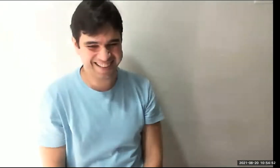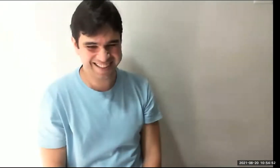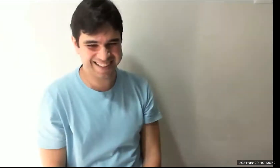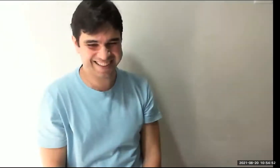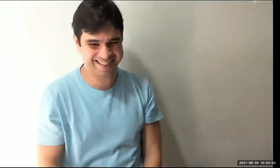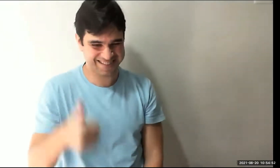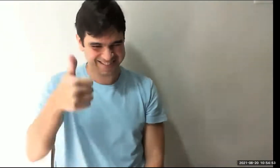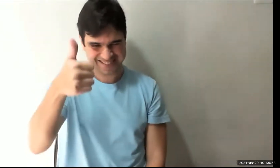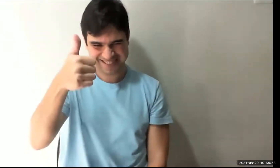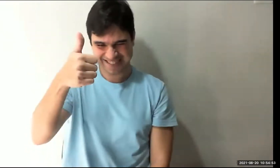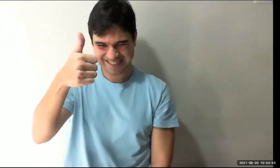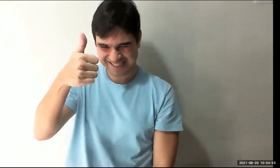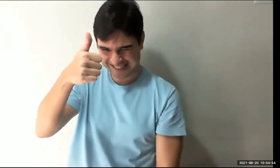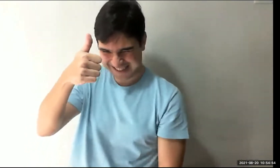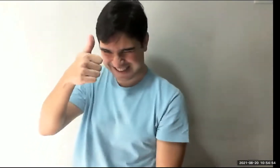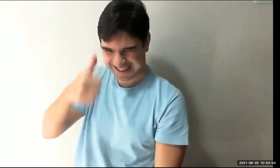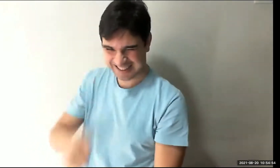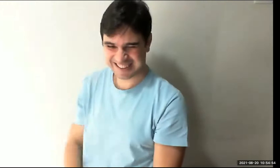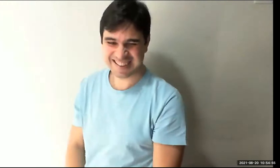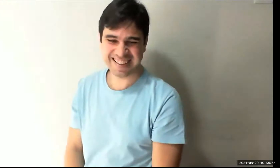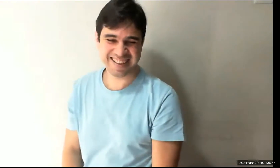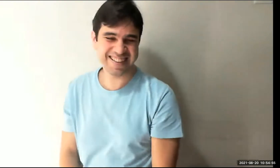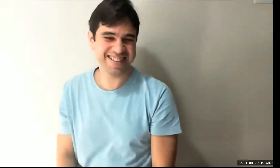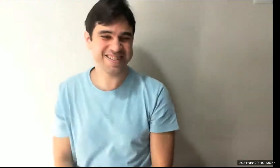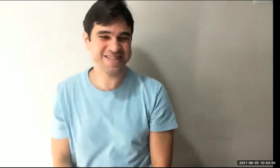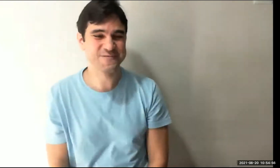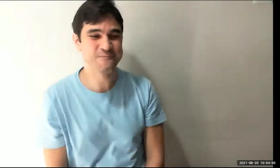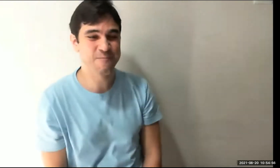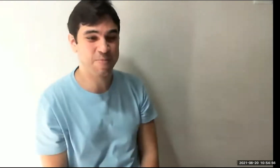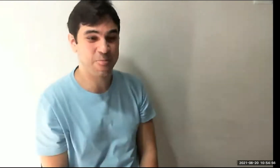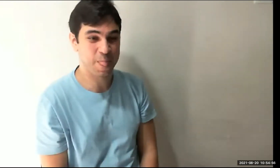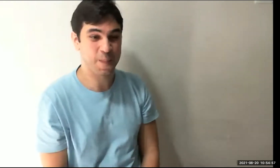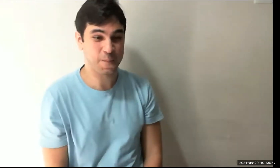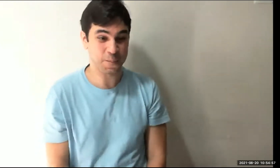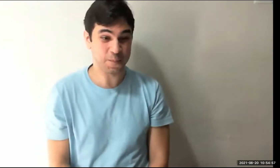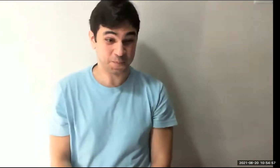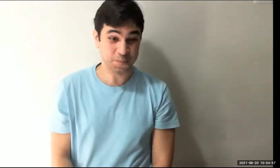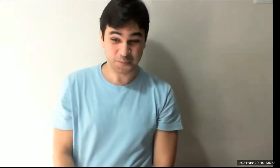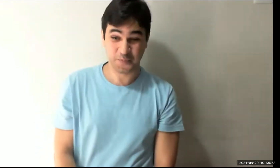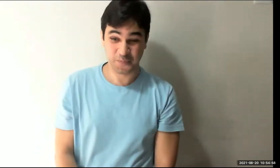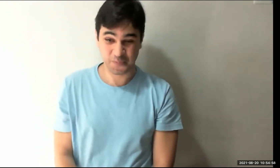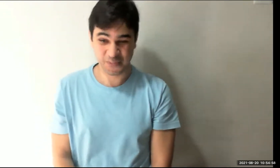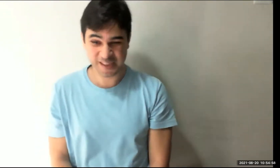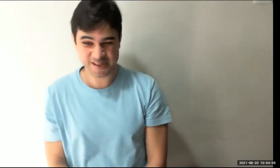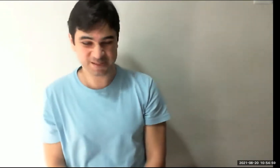Obrigada, Eric. A palestra bonita, com foco bom, né?